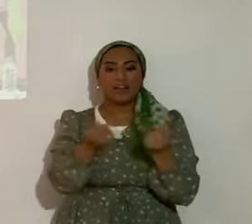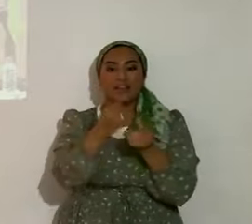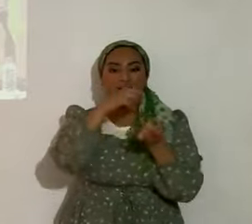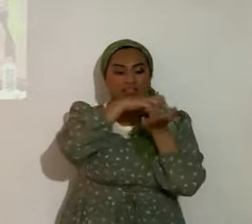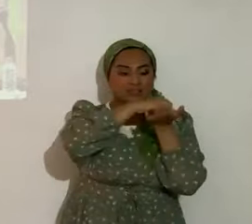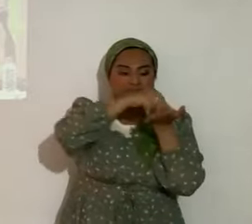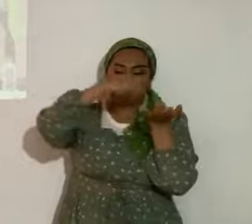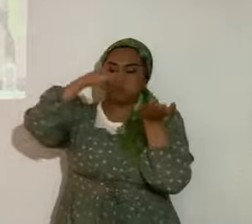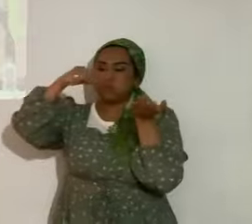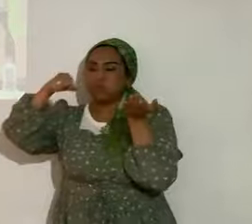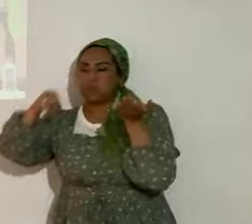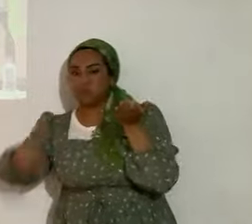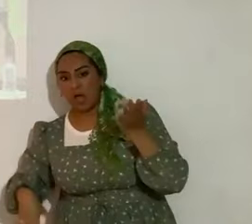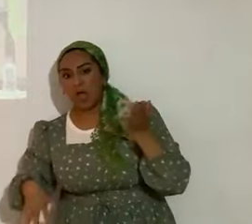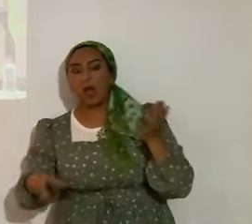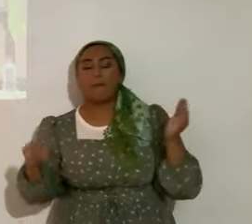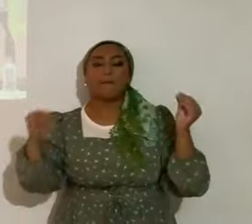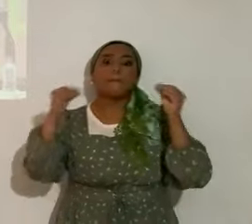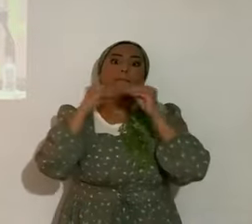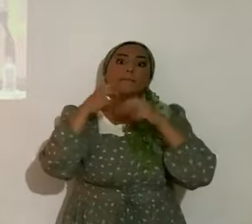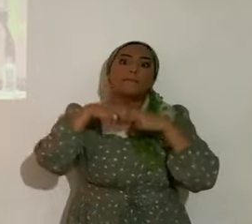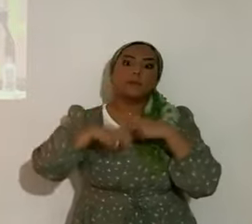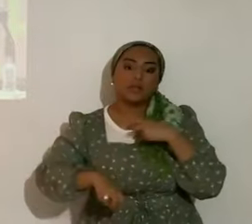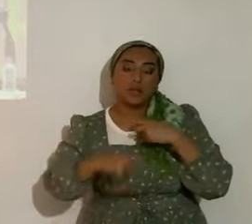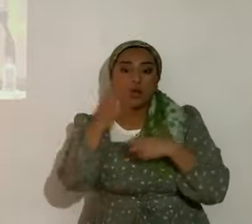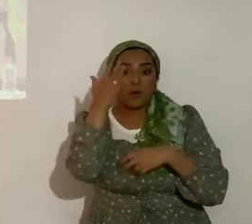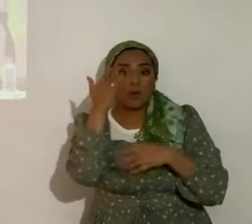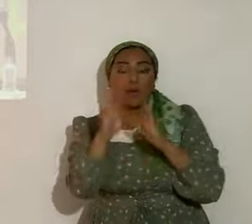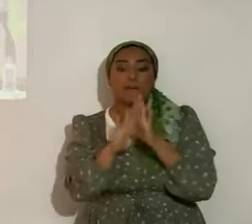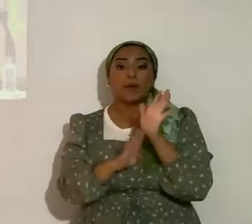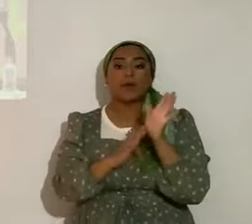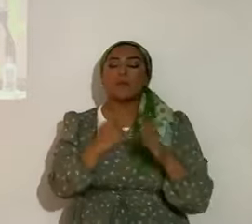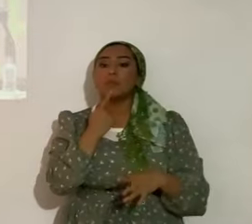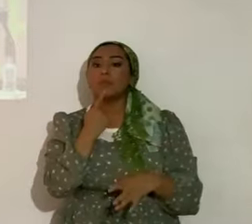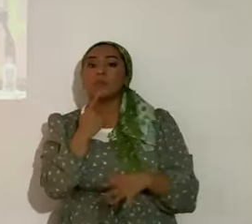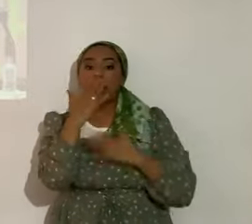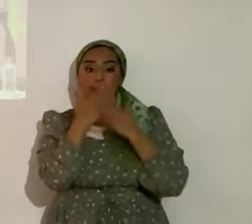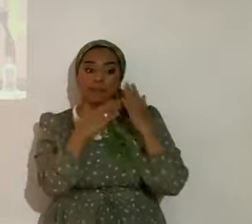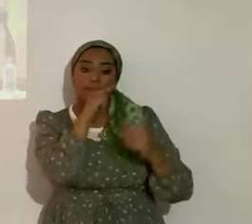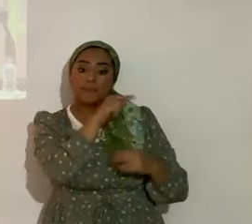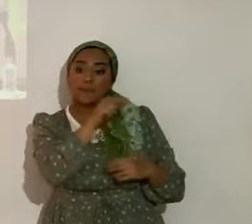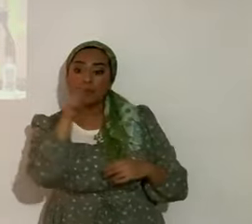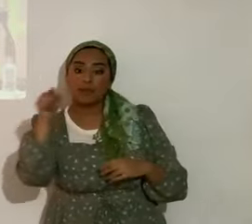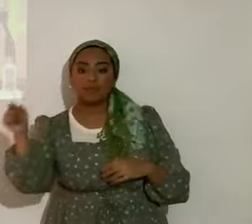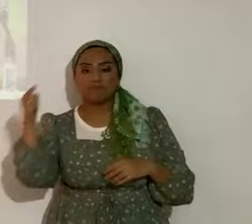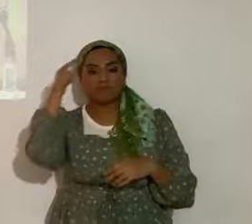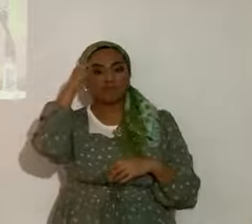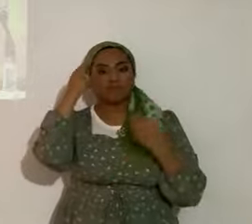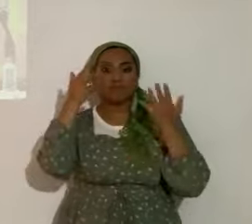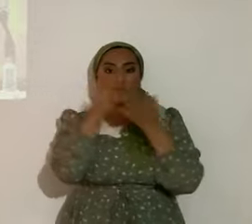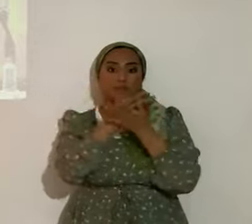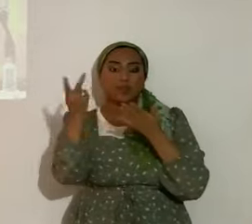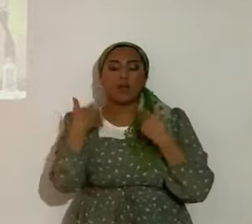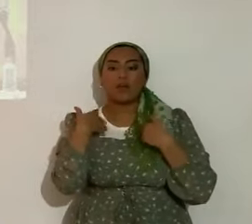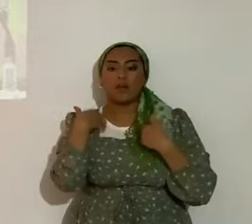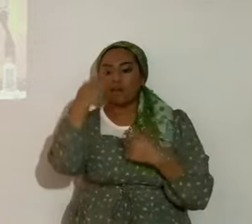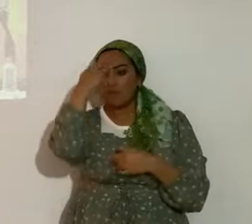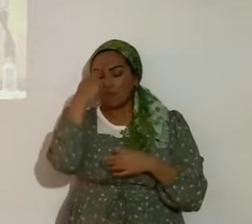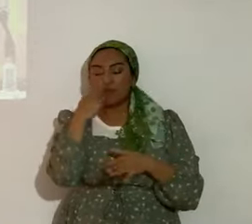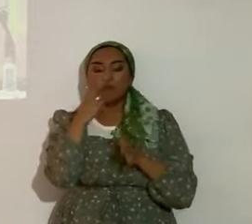difícil será que te deshagas del pecado. Por eso en la Biblia dice que algunos ya son mentes reprobadas. Eso está en